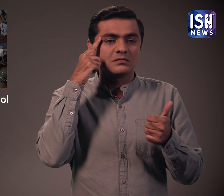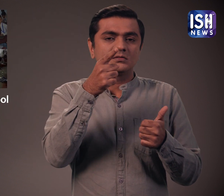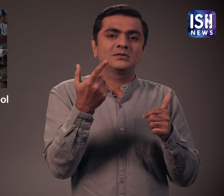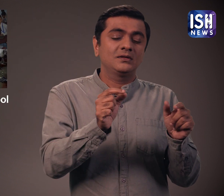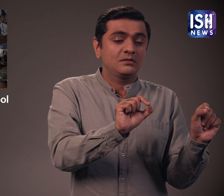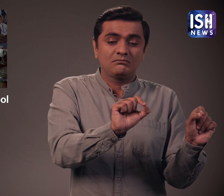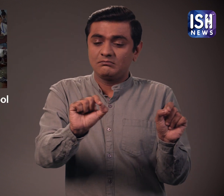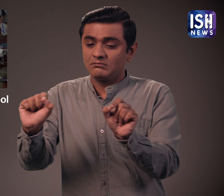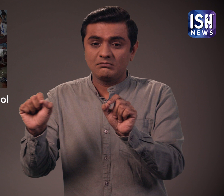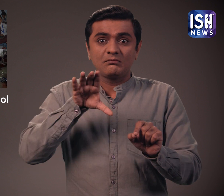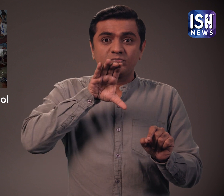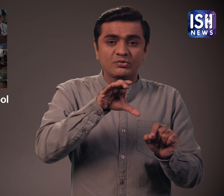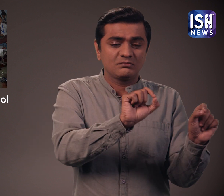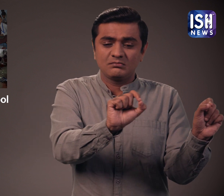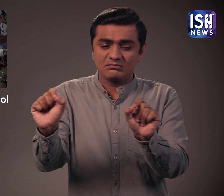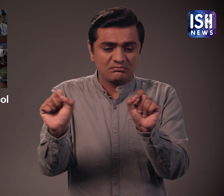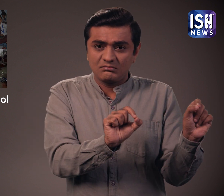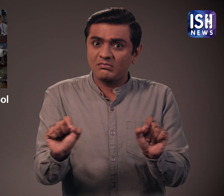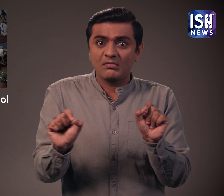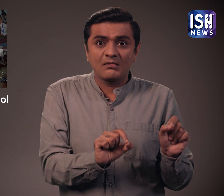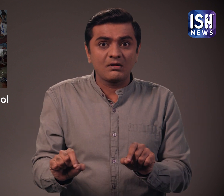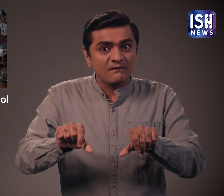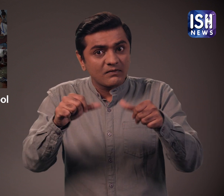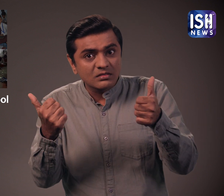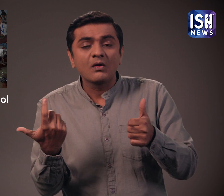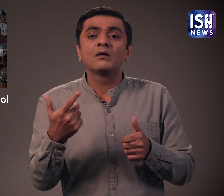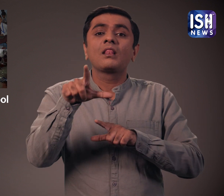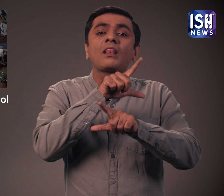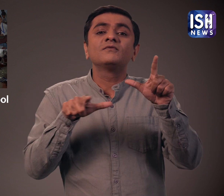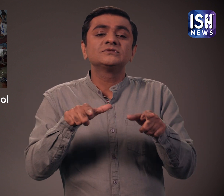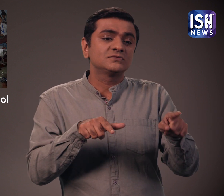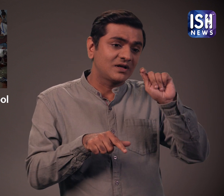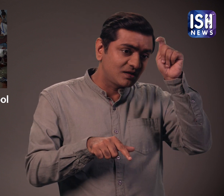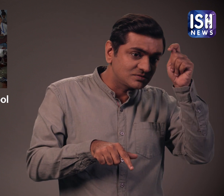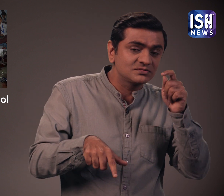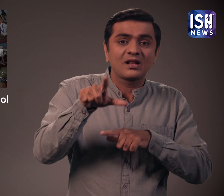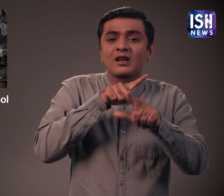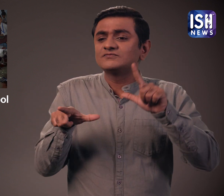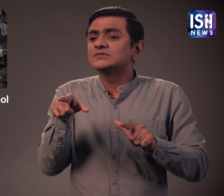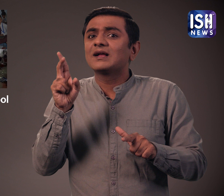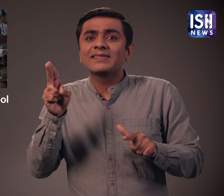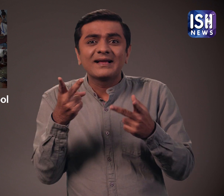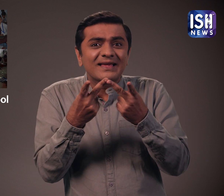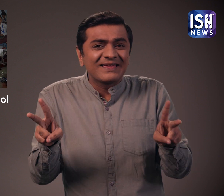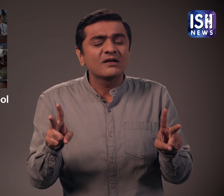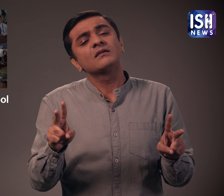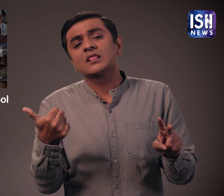दोनों हातों का उप्योग करके लिखते हैं वे दोनों हातों का उप्योग करके एक ही समय